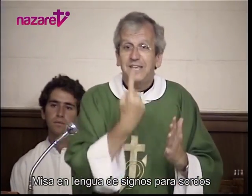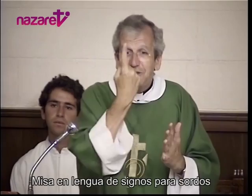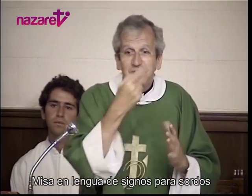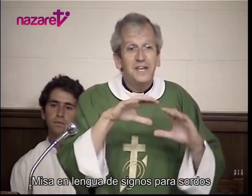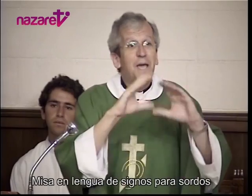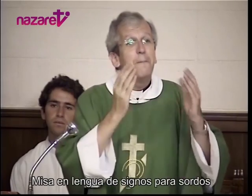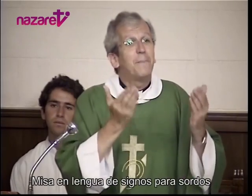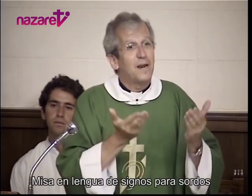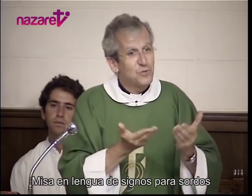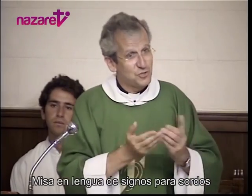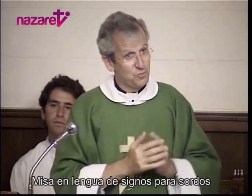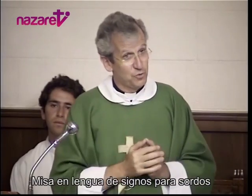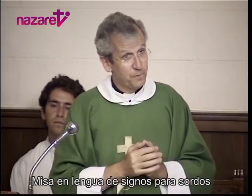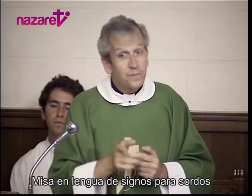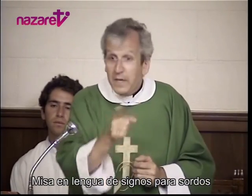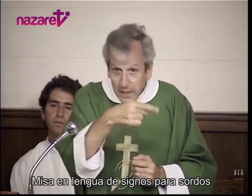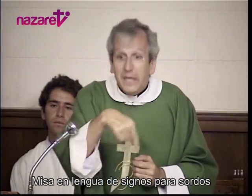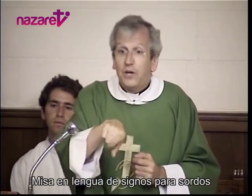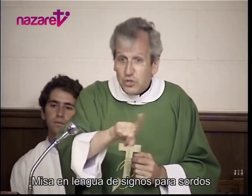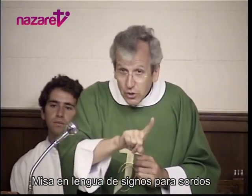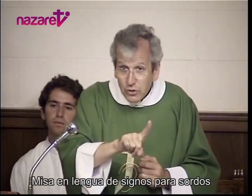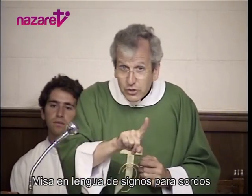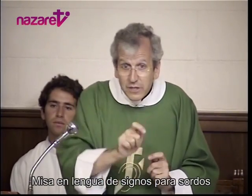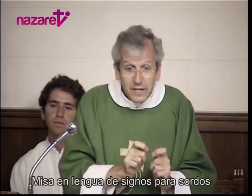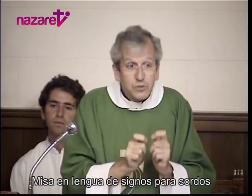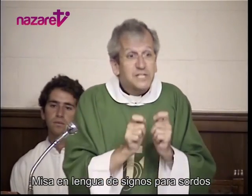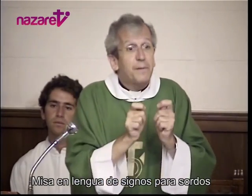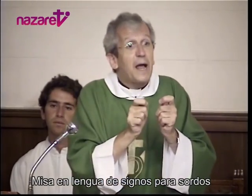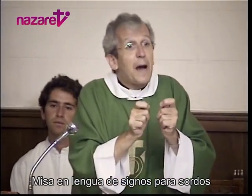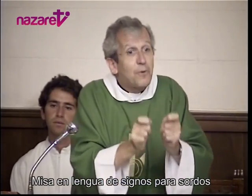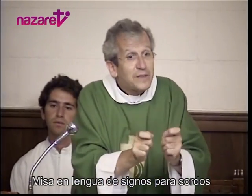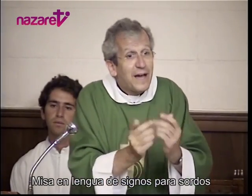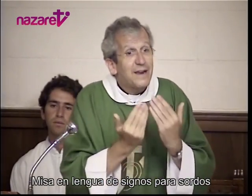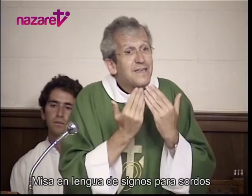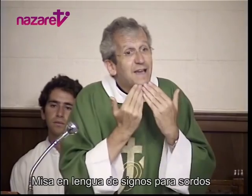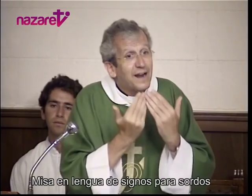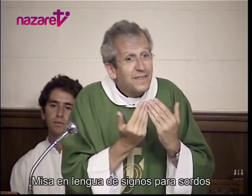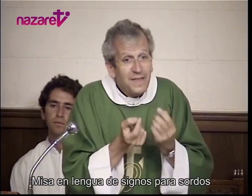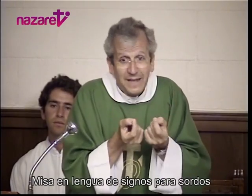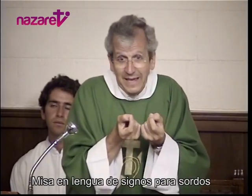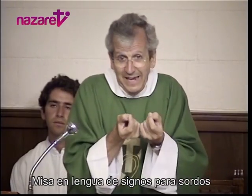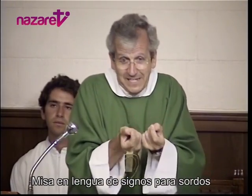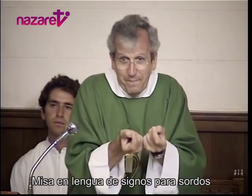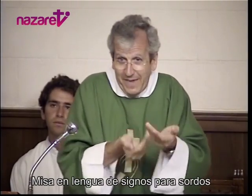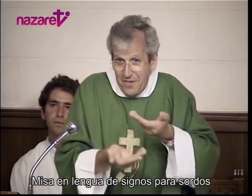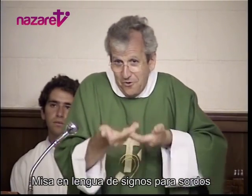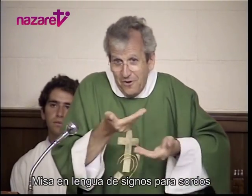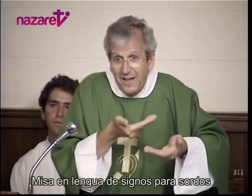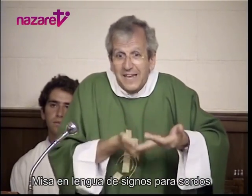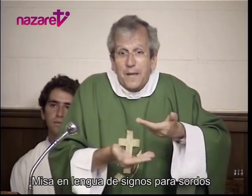Dios tiene para nuestro mundo. Y que nosotros tenemos que saber aportar y agradecer ese pequeño, esa